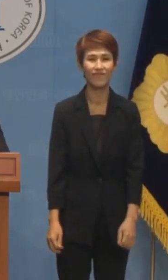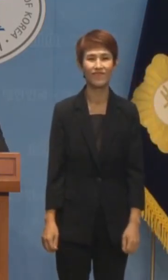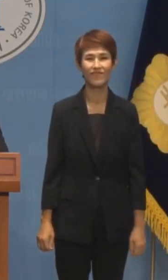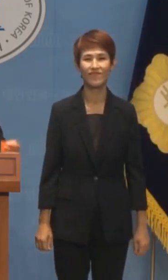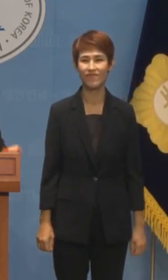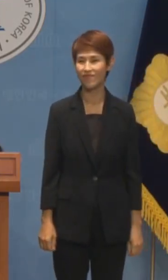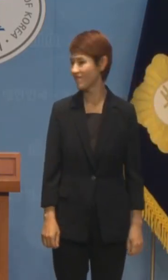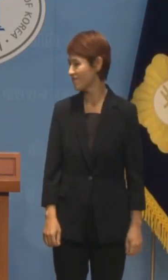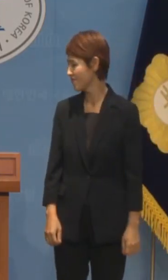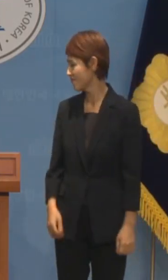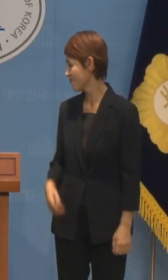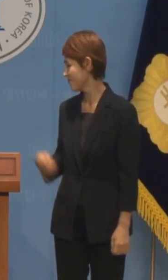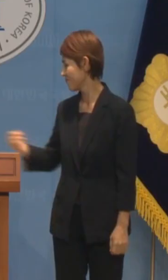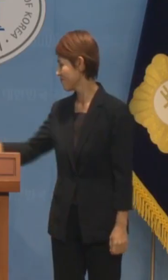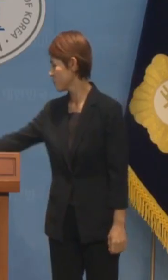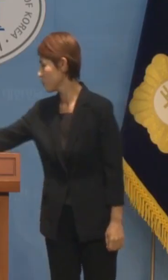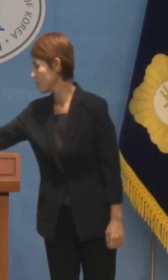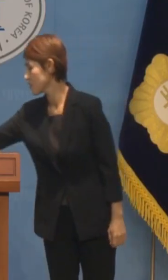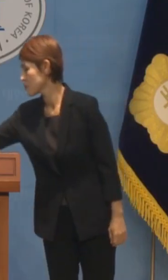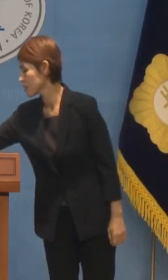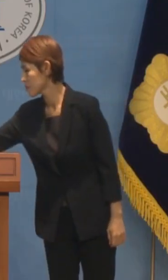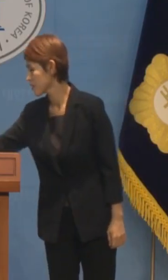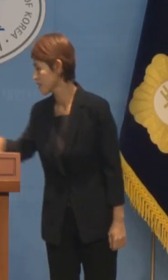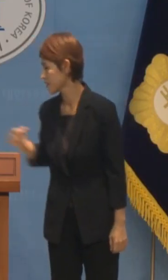마이크 맞을까요? 높이가?